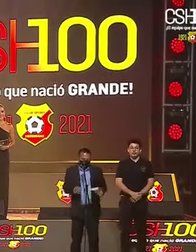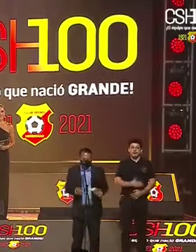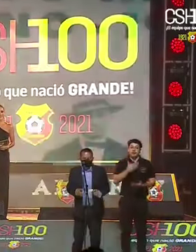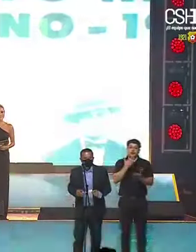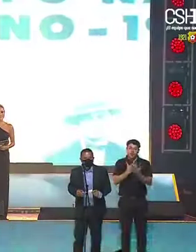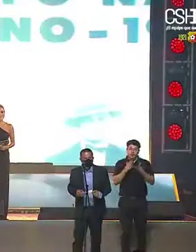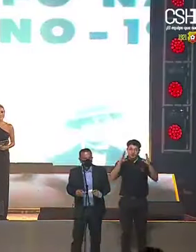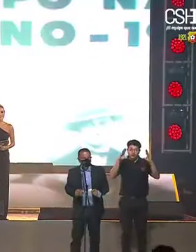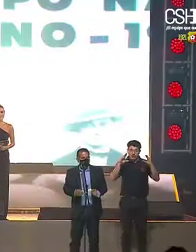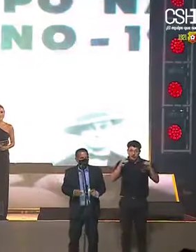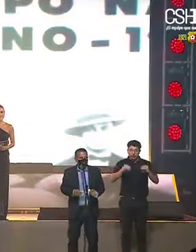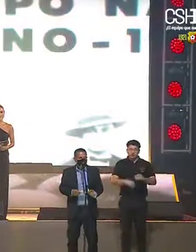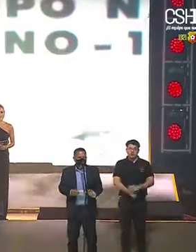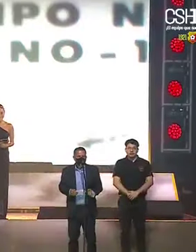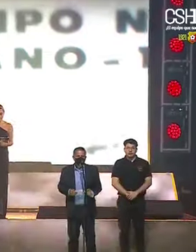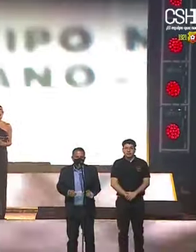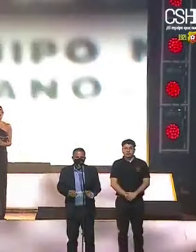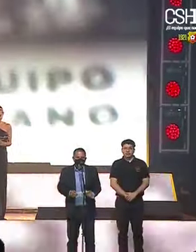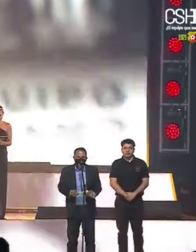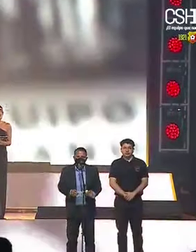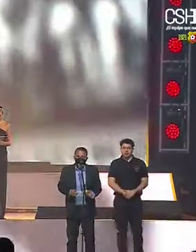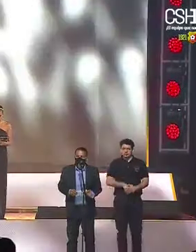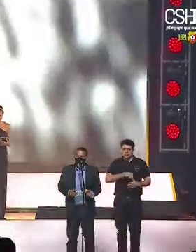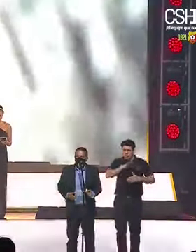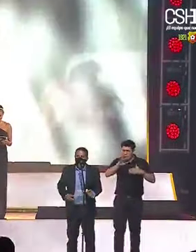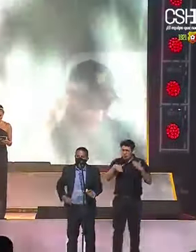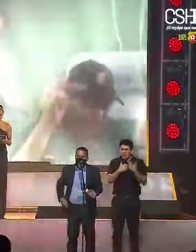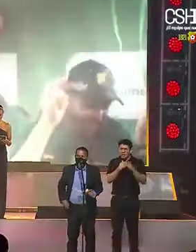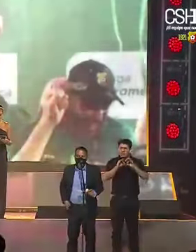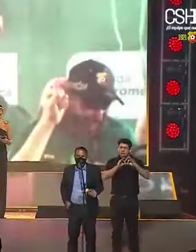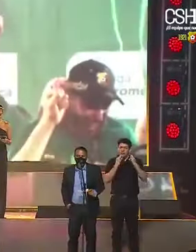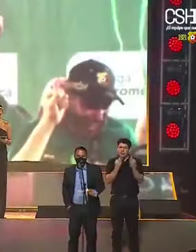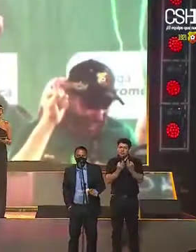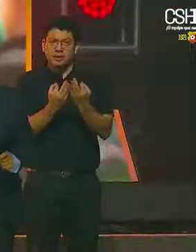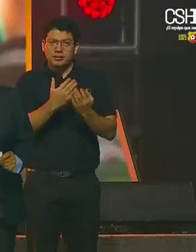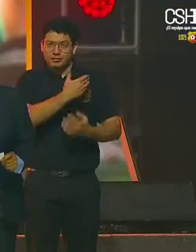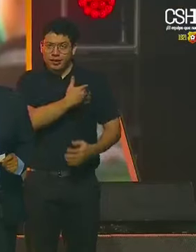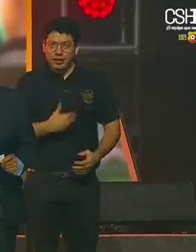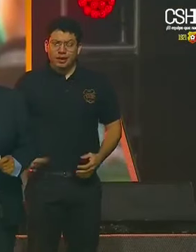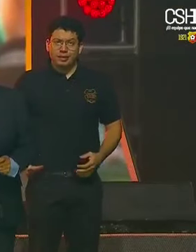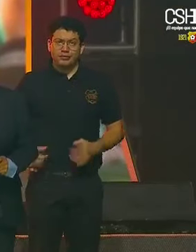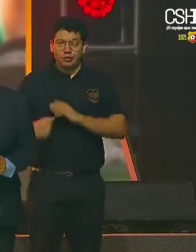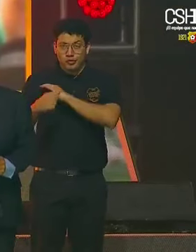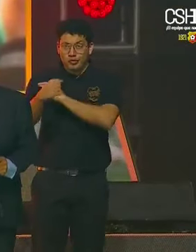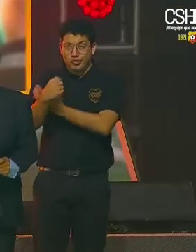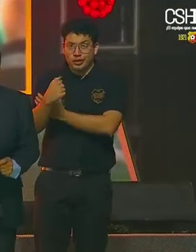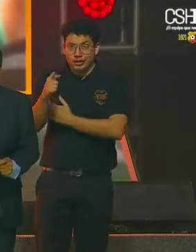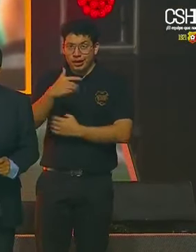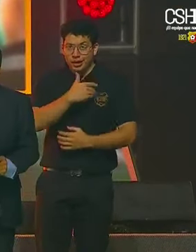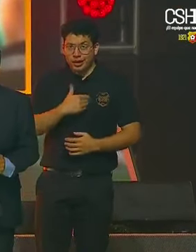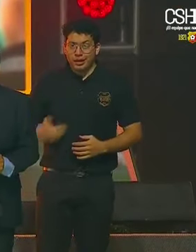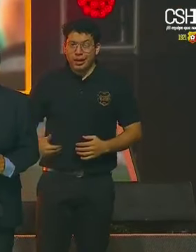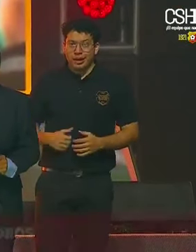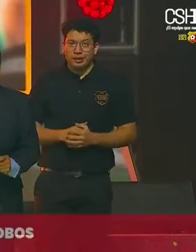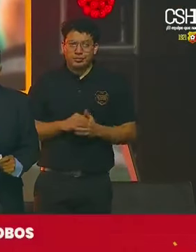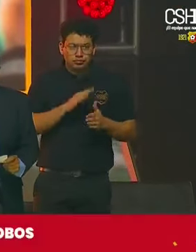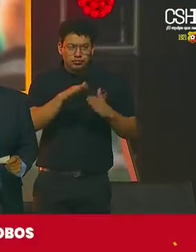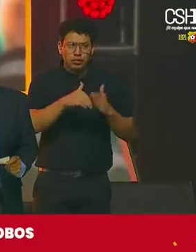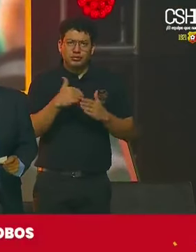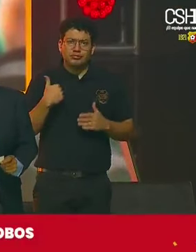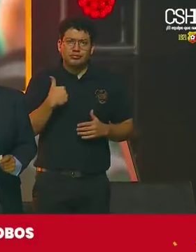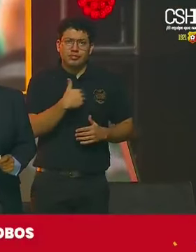Buenas noches a toda la familia herediana, Fuerza Herediana, los miembros de la